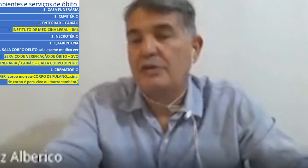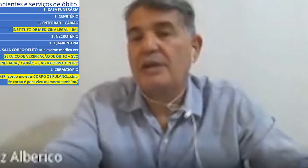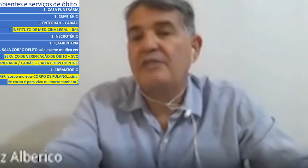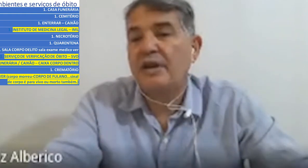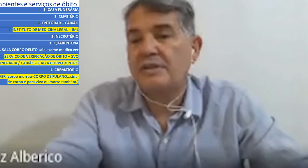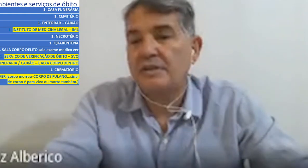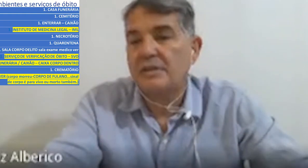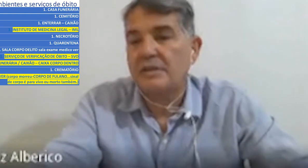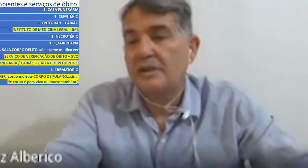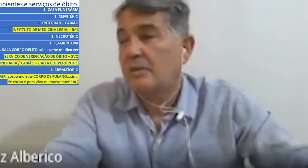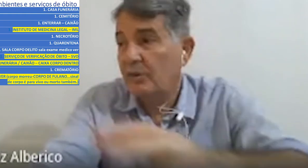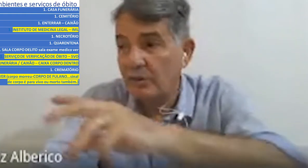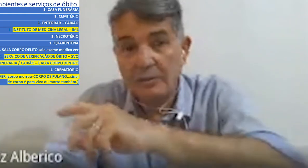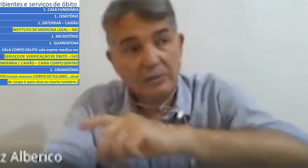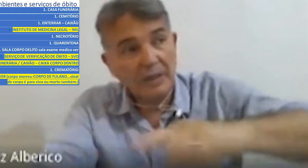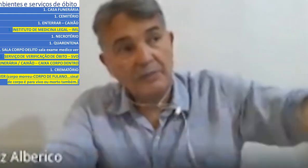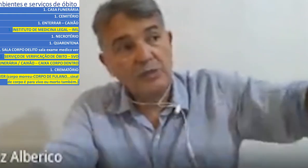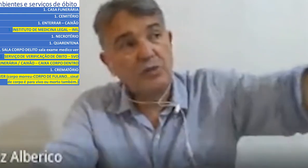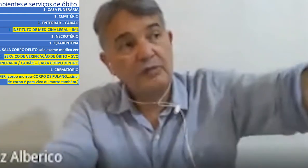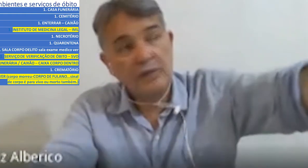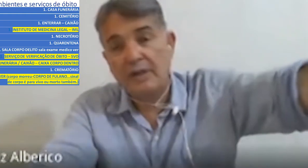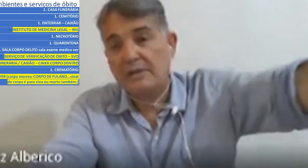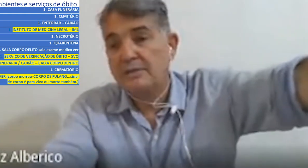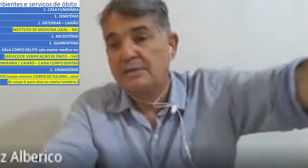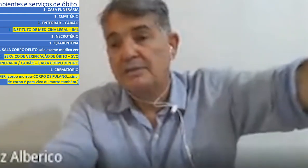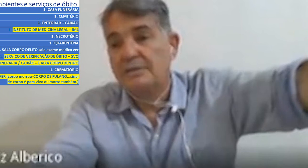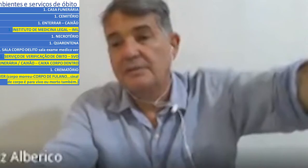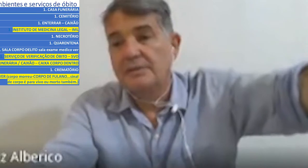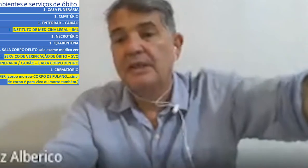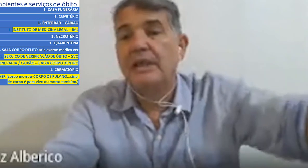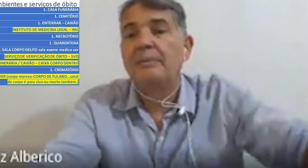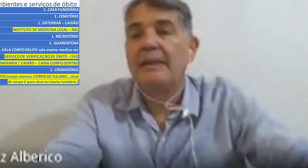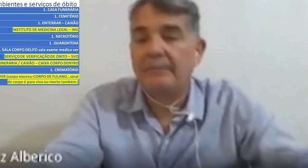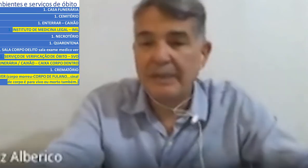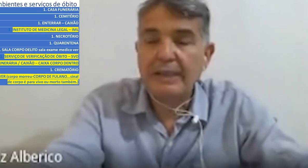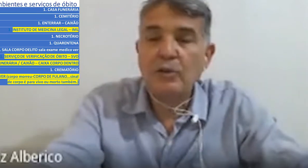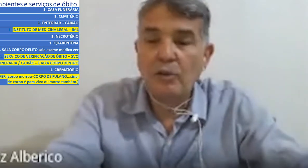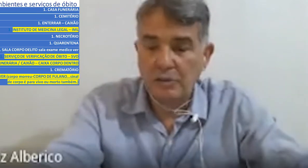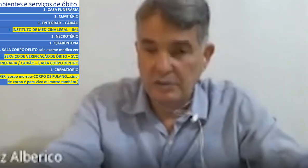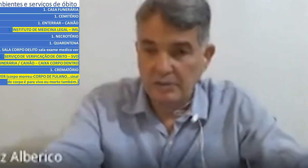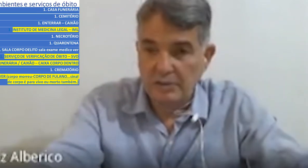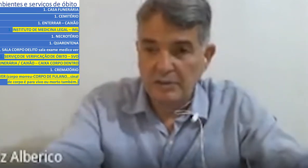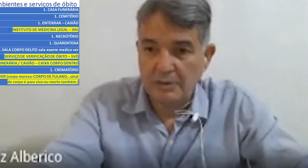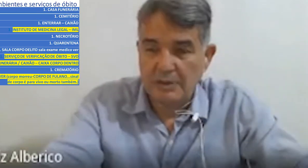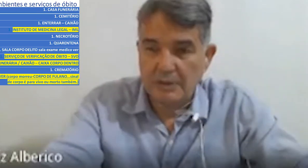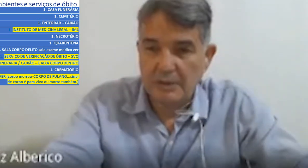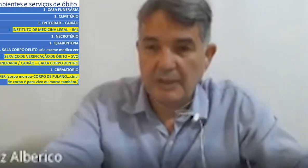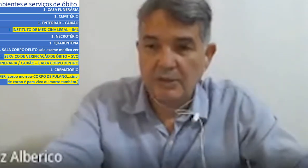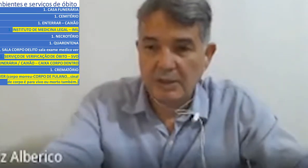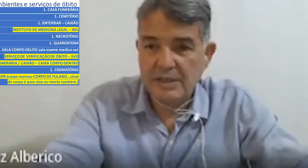que ele faz. Ele pegou na mão dela e mostrou, e foi ela. E aí ele entregou a